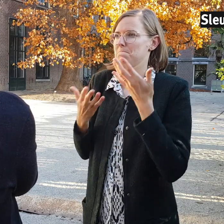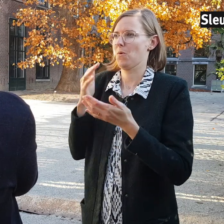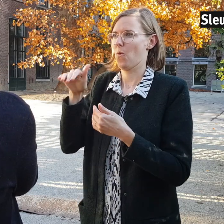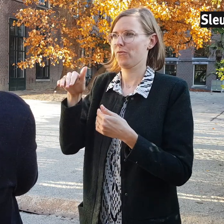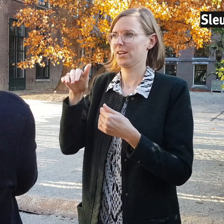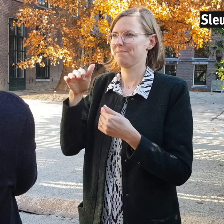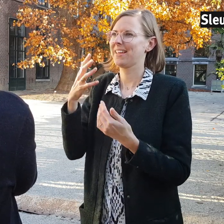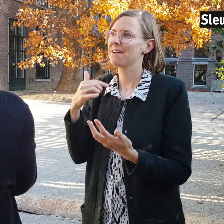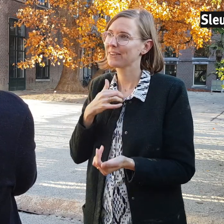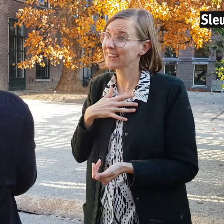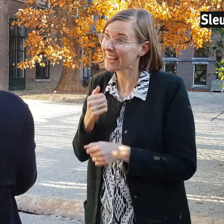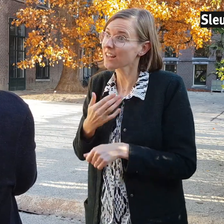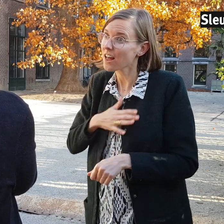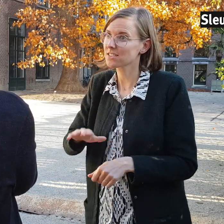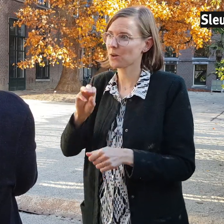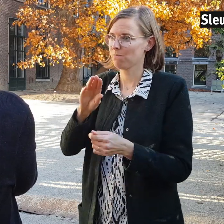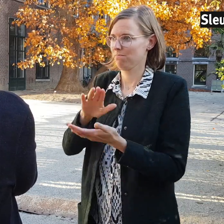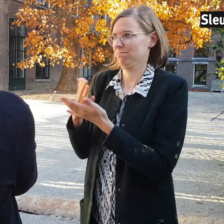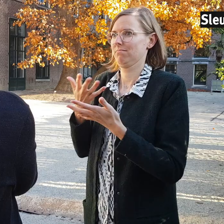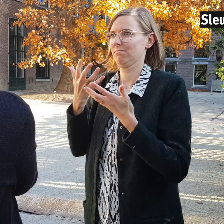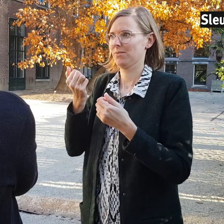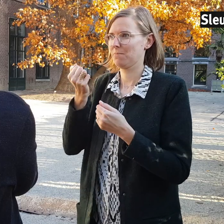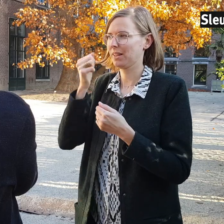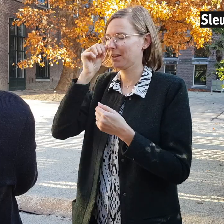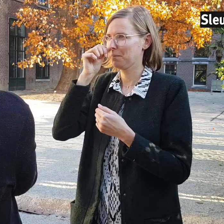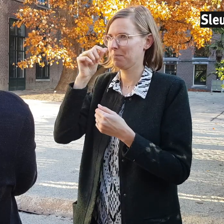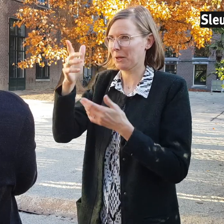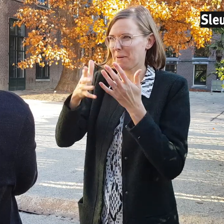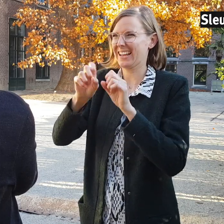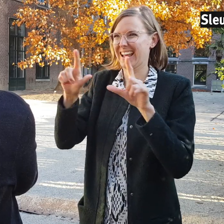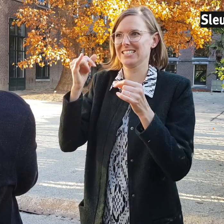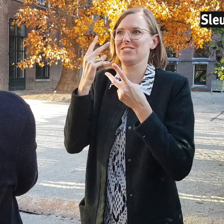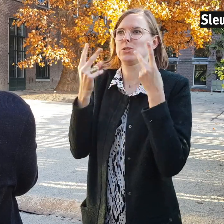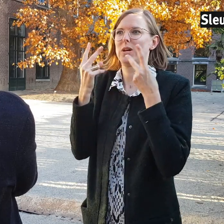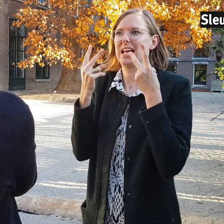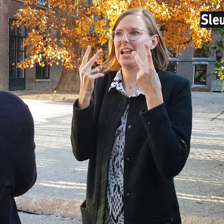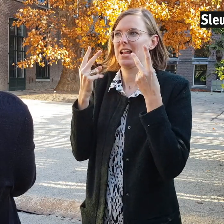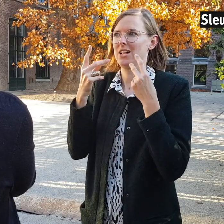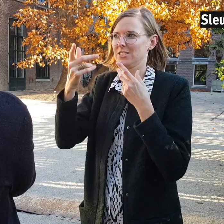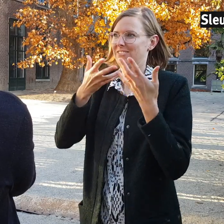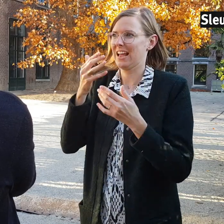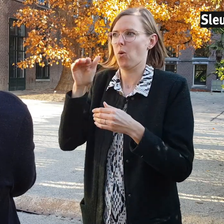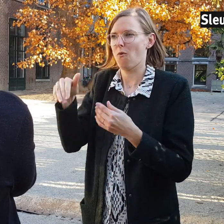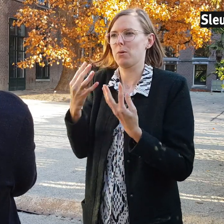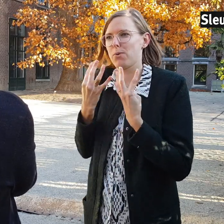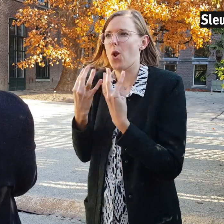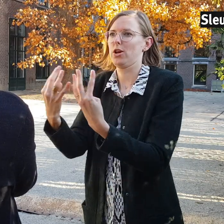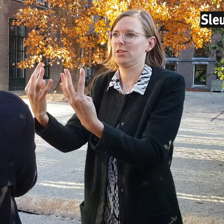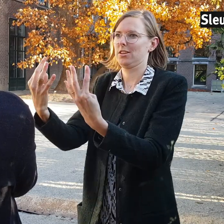En Wim vertelt daarin, ik vind dat wel moeilijk hoor, om dat in gewone taal even uit te leggen. Want het is een visueel